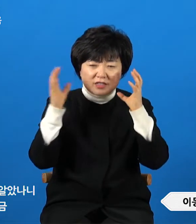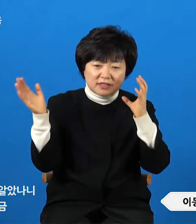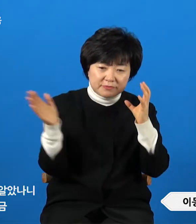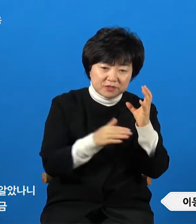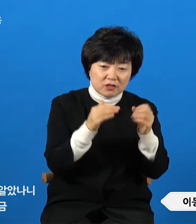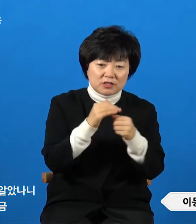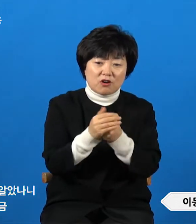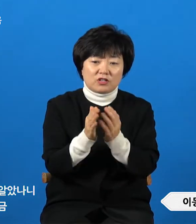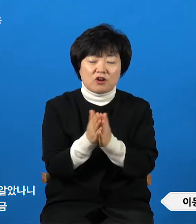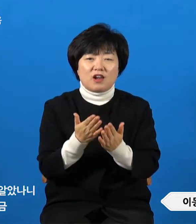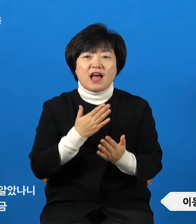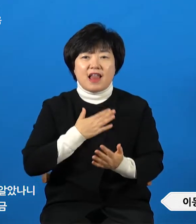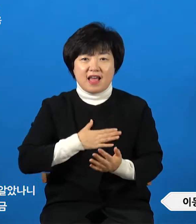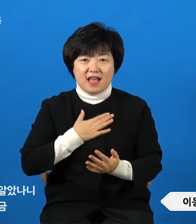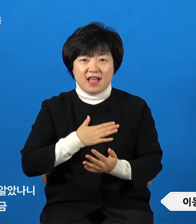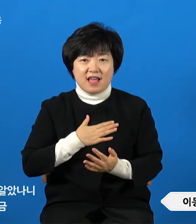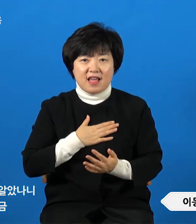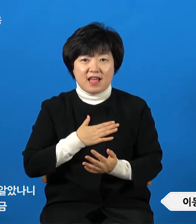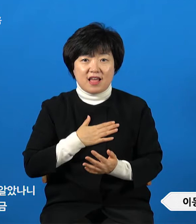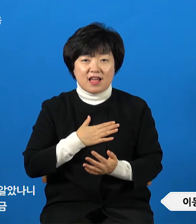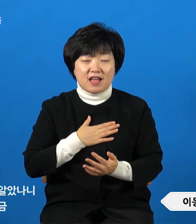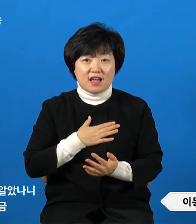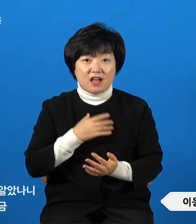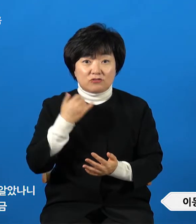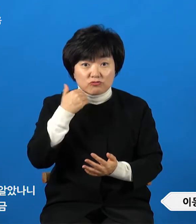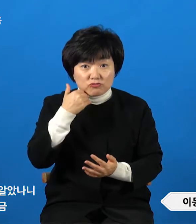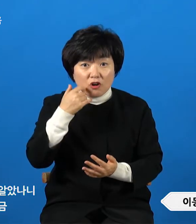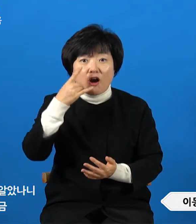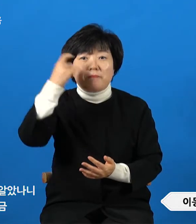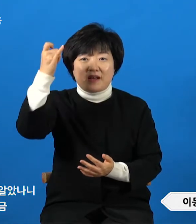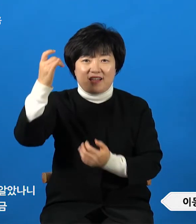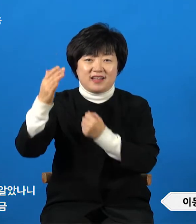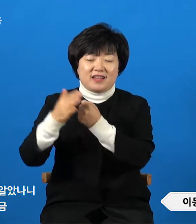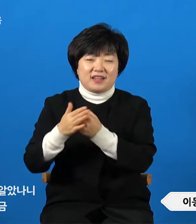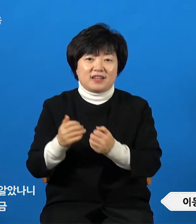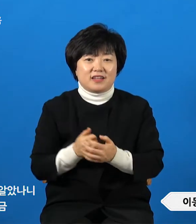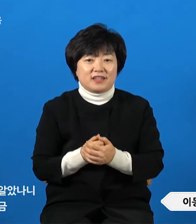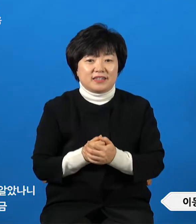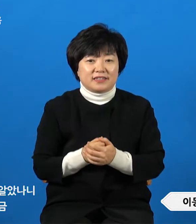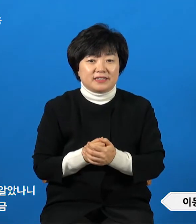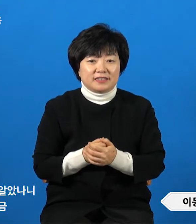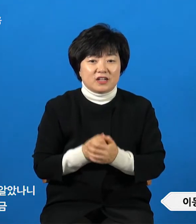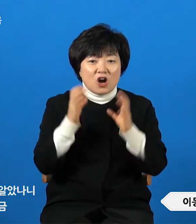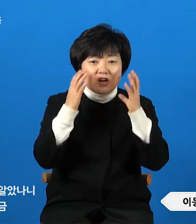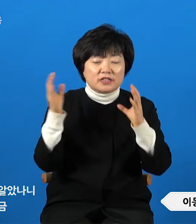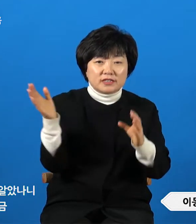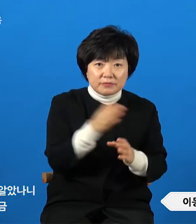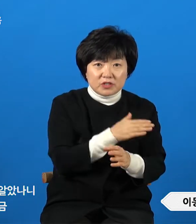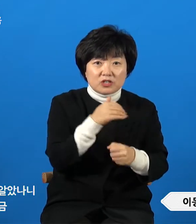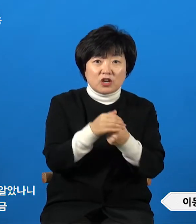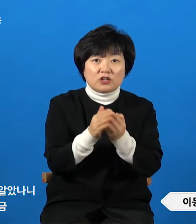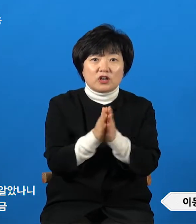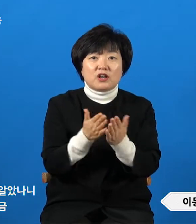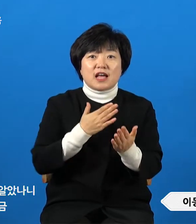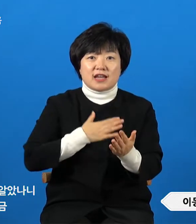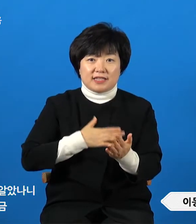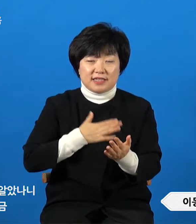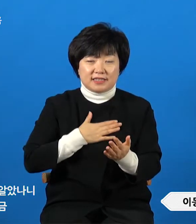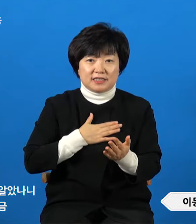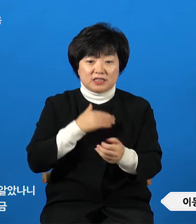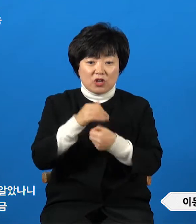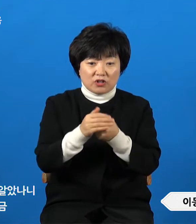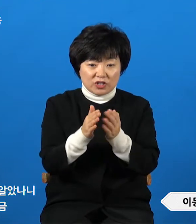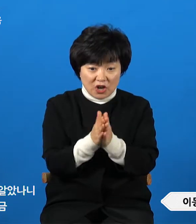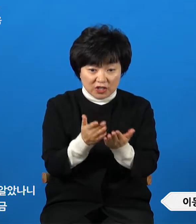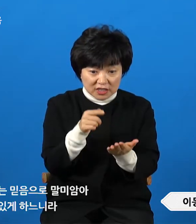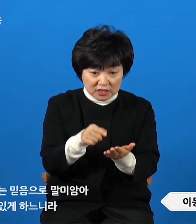어려서부터 성경을 알았나니. 누구 때문에 성경을 아는 거예요? 디모데가. 엄마 때문에. 자, 읽겠습니다. 시작. 어려서부터 성경을 알았나니